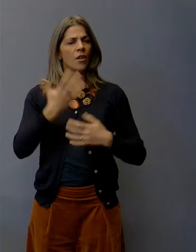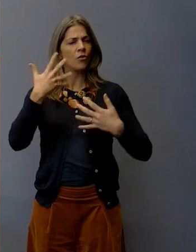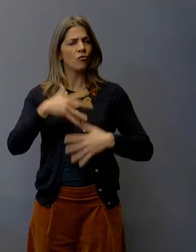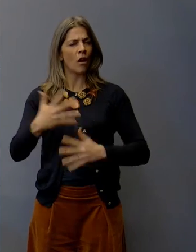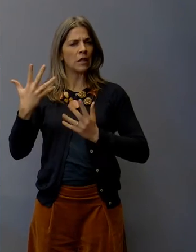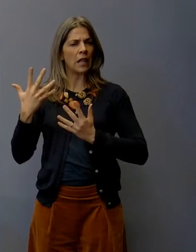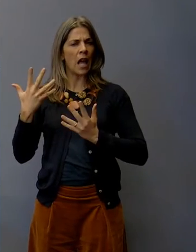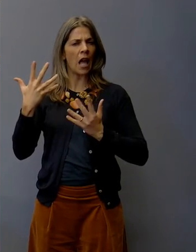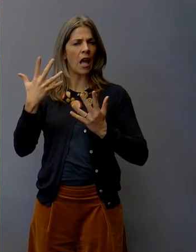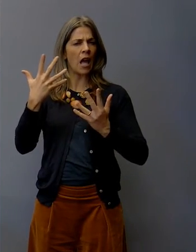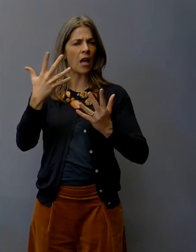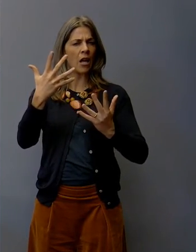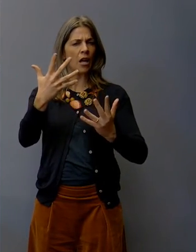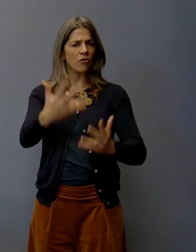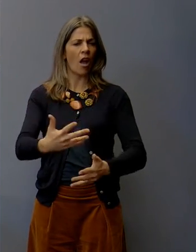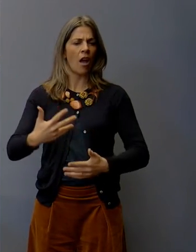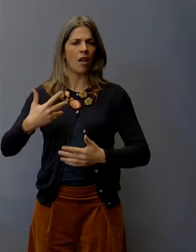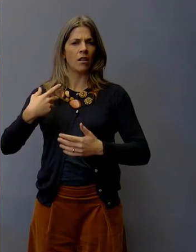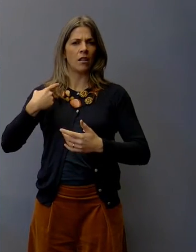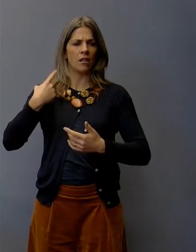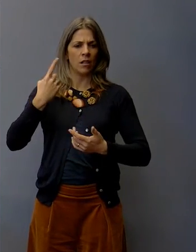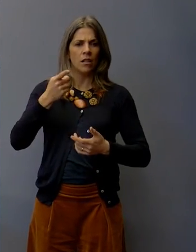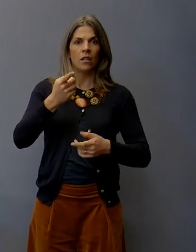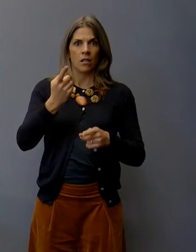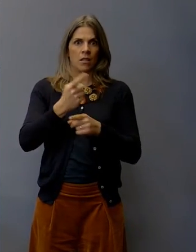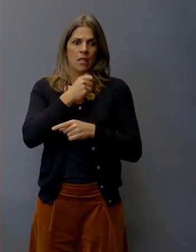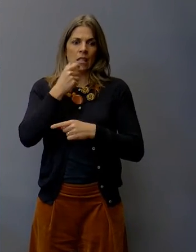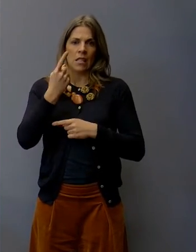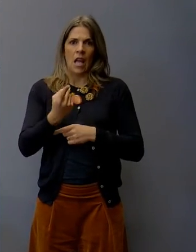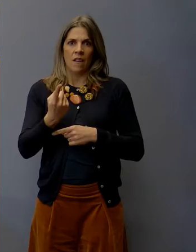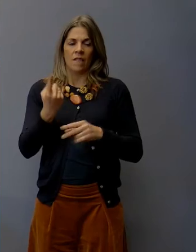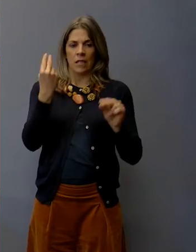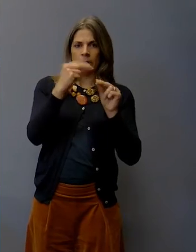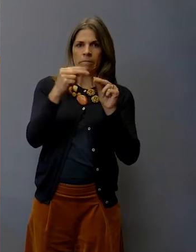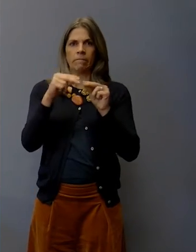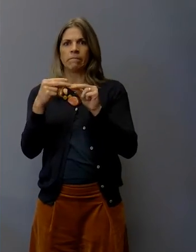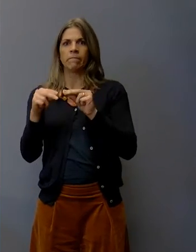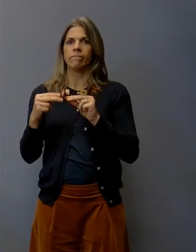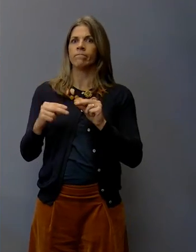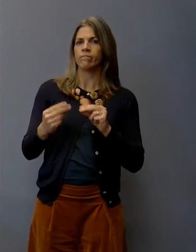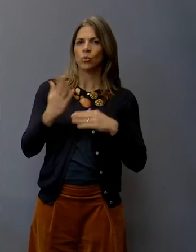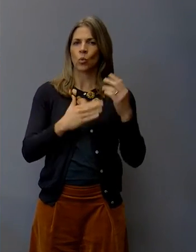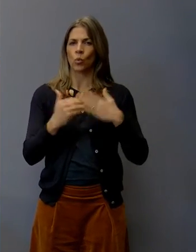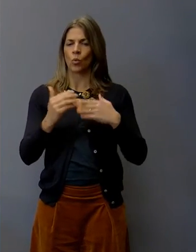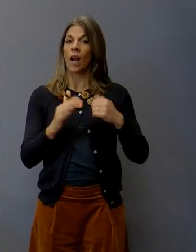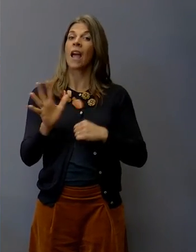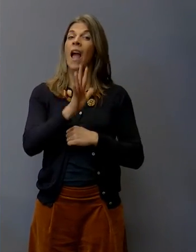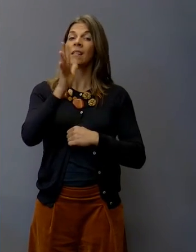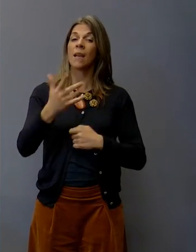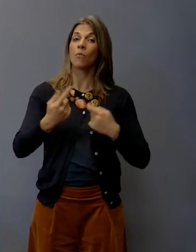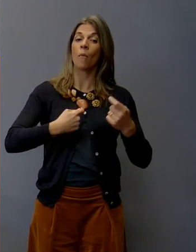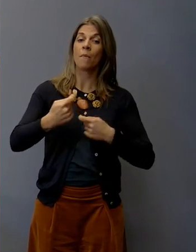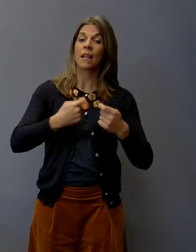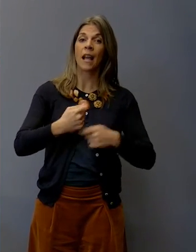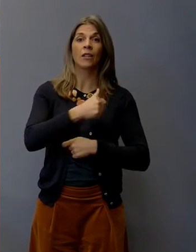chiedevano importanti interventi strutturali come ad esempio il mercato comunale in